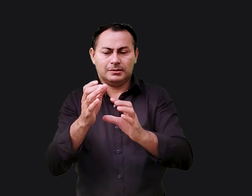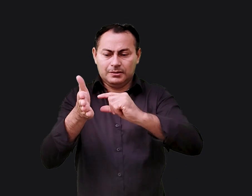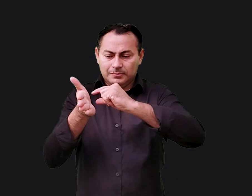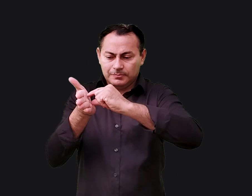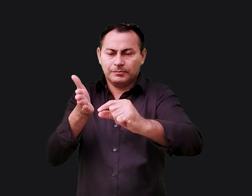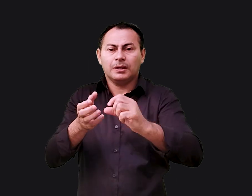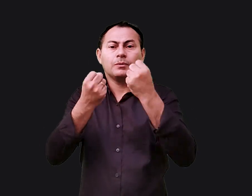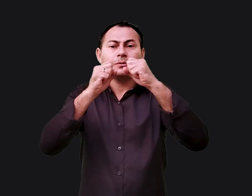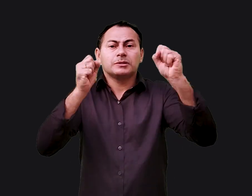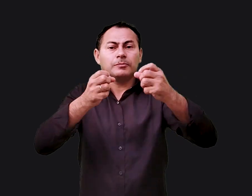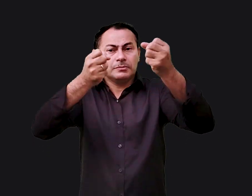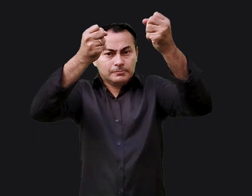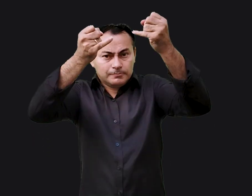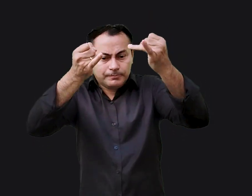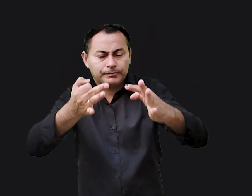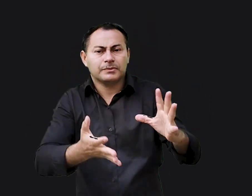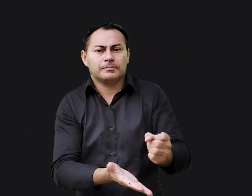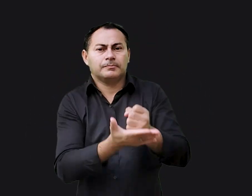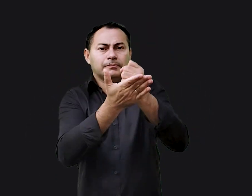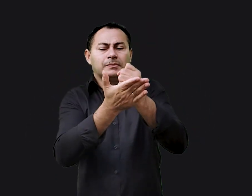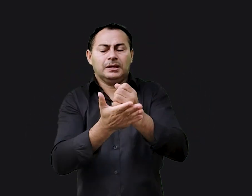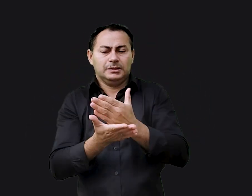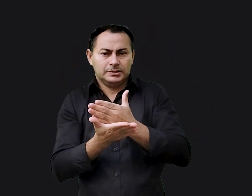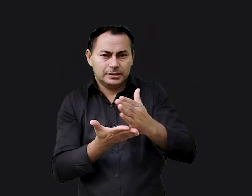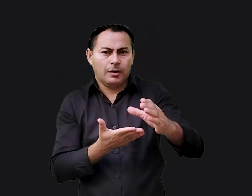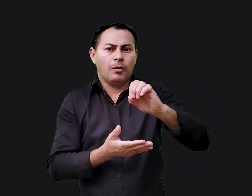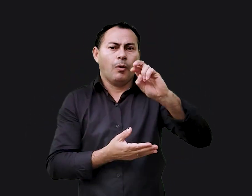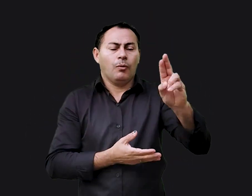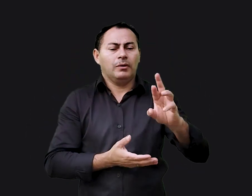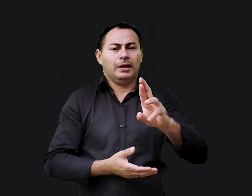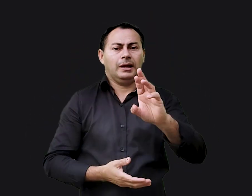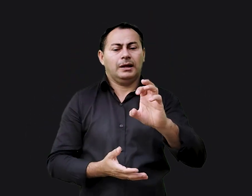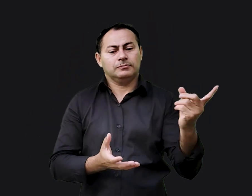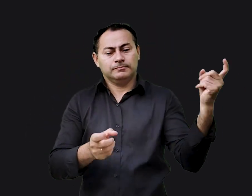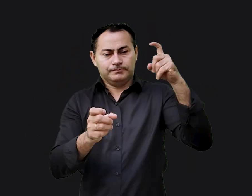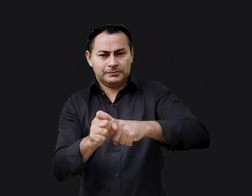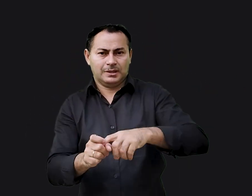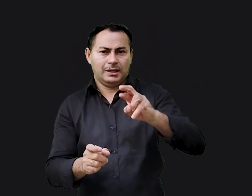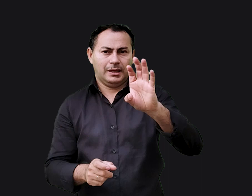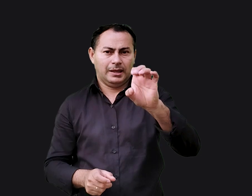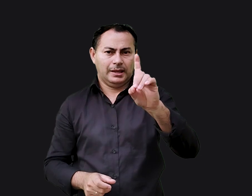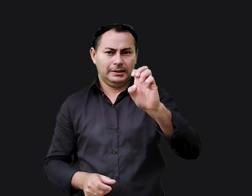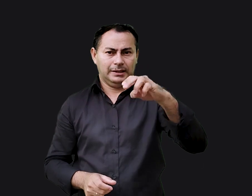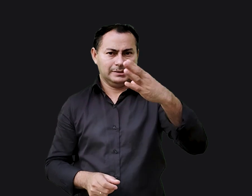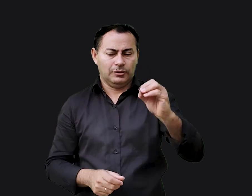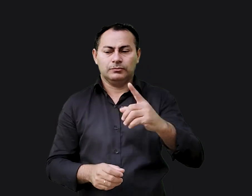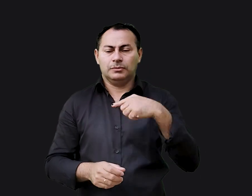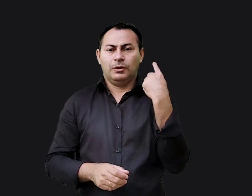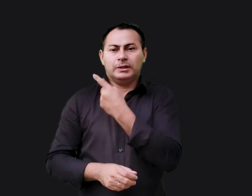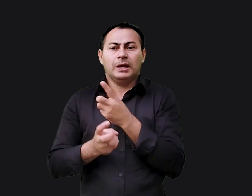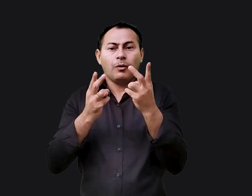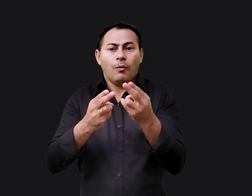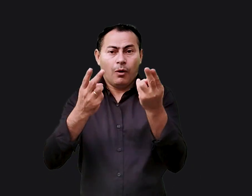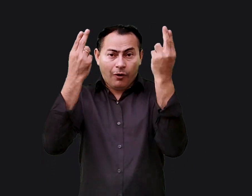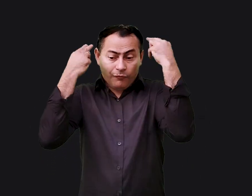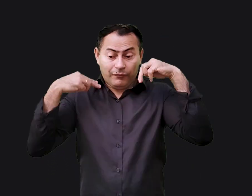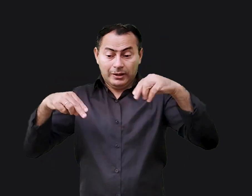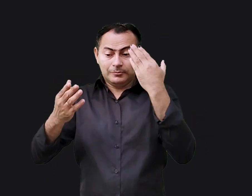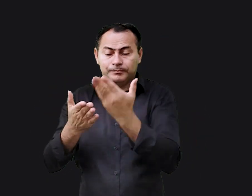nesse Versículo Salmo está descrevendo a salvação Inicial ou a redenção éramos como ovelhas perdidas